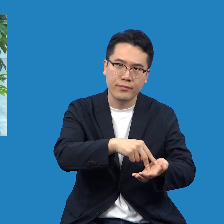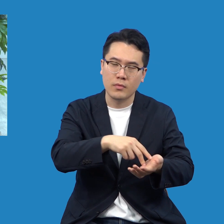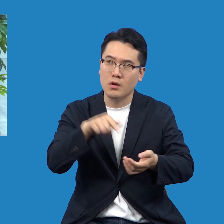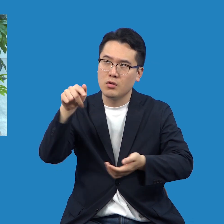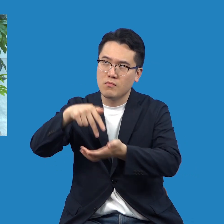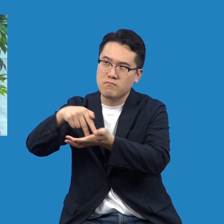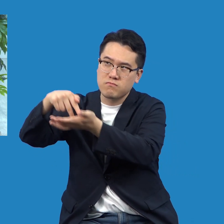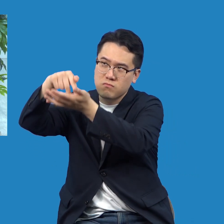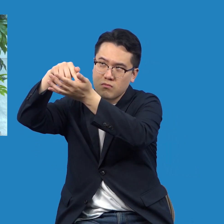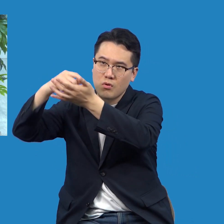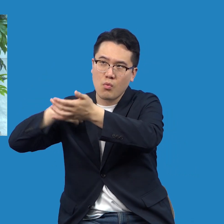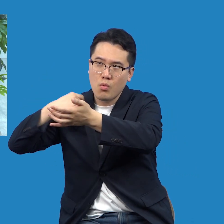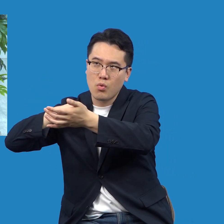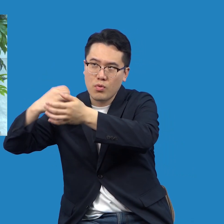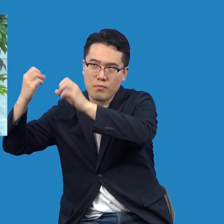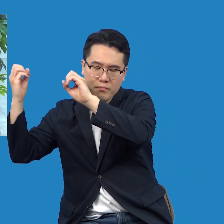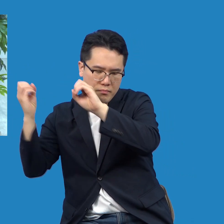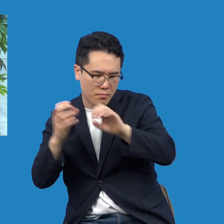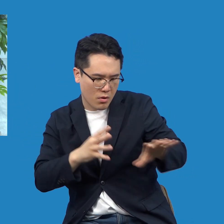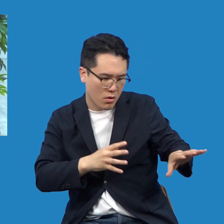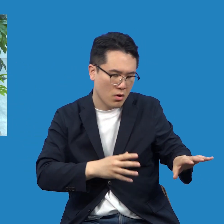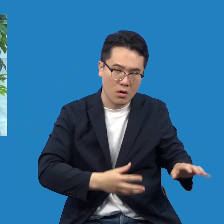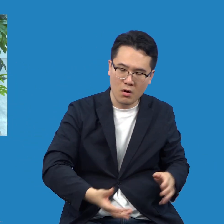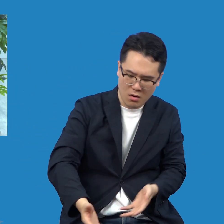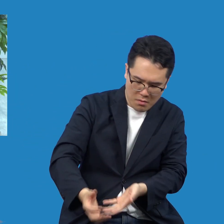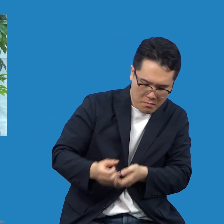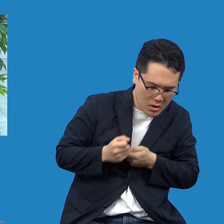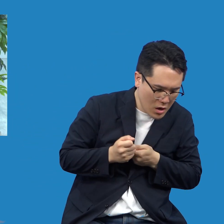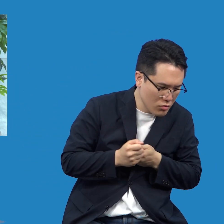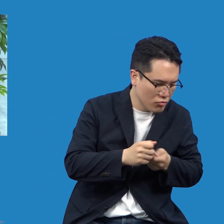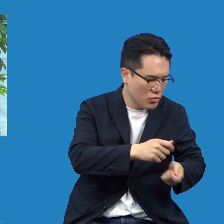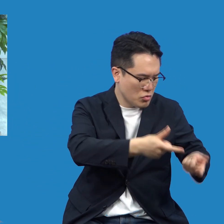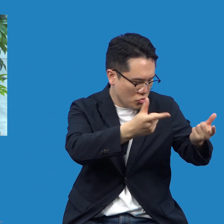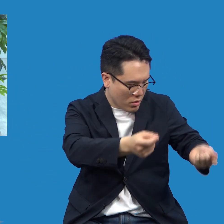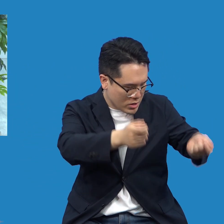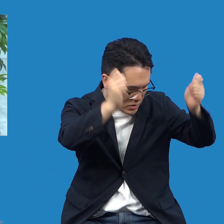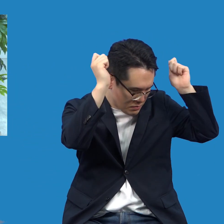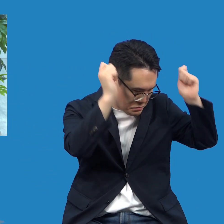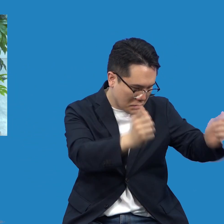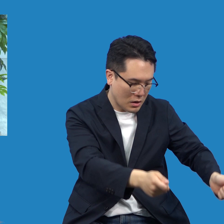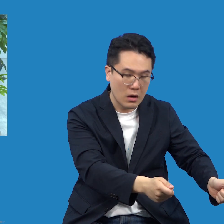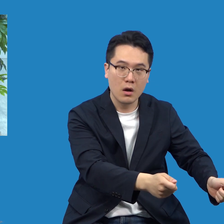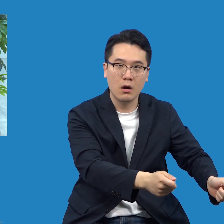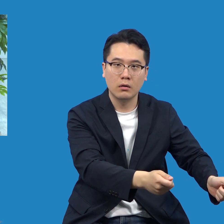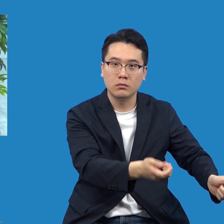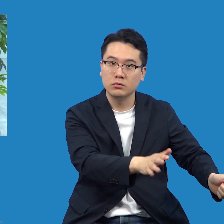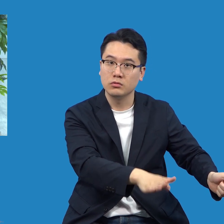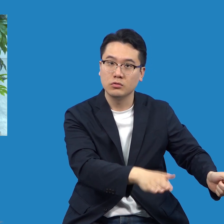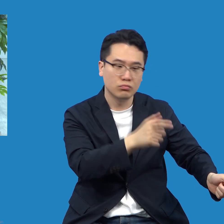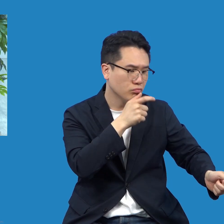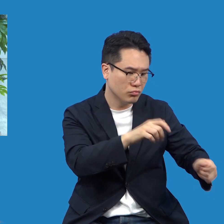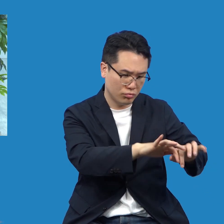강물을 선생님처럼 쳤습니다. 그런데 물이 갈라지지